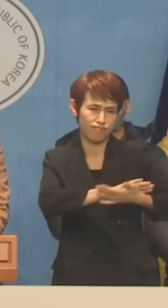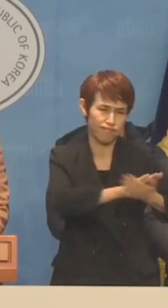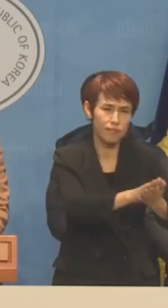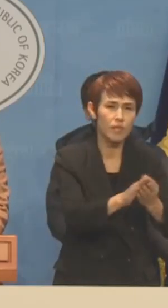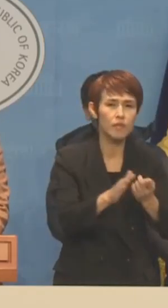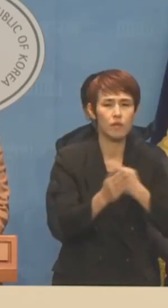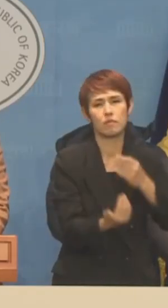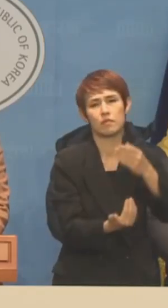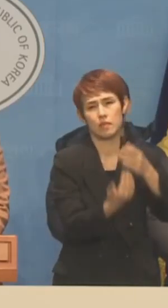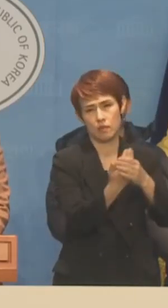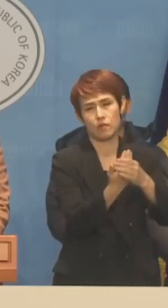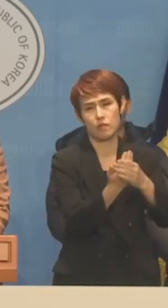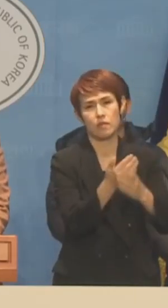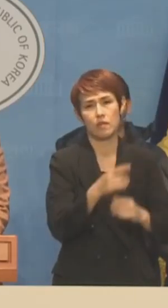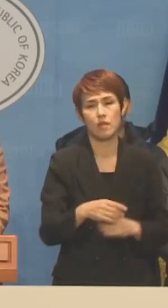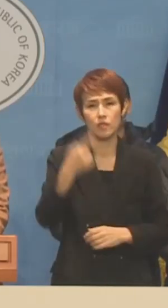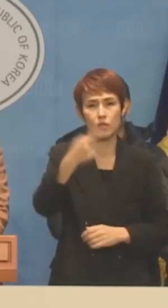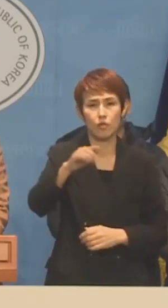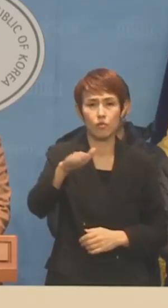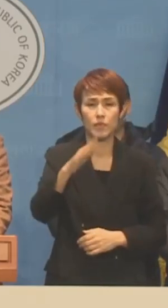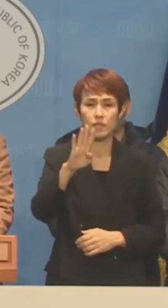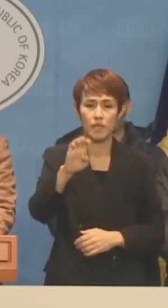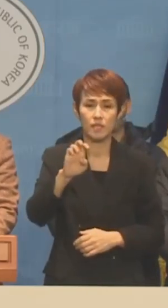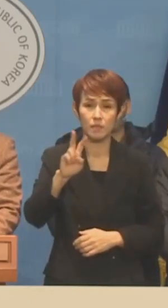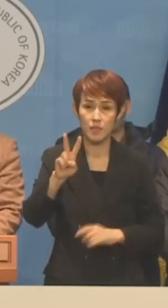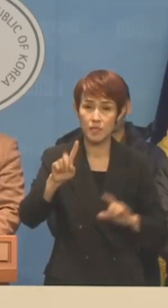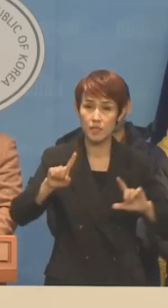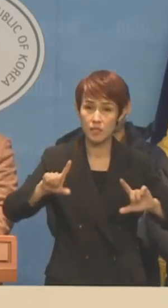잔인무도한 사건입니다. 1942년